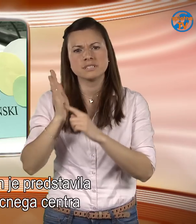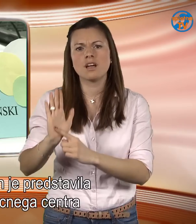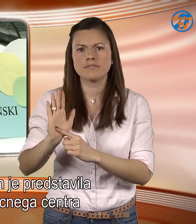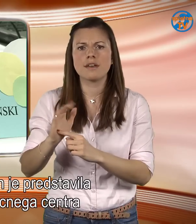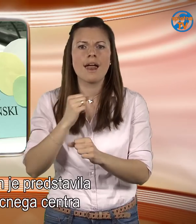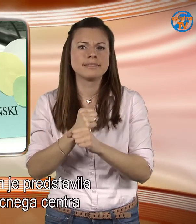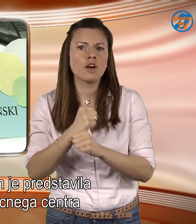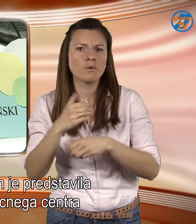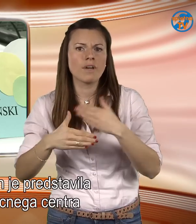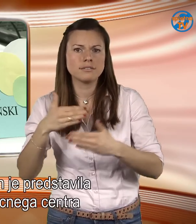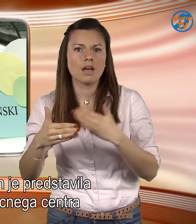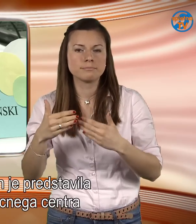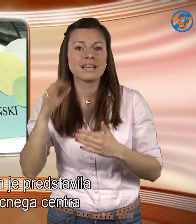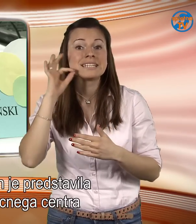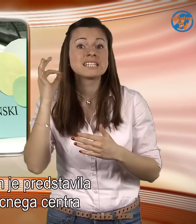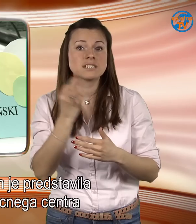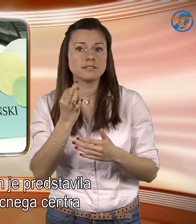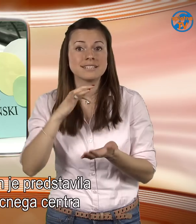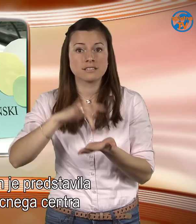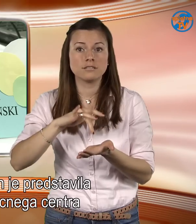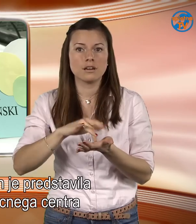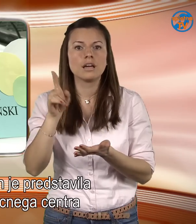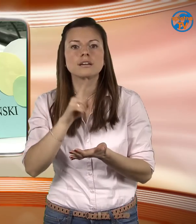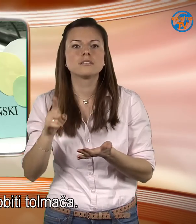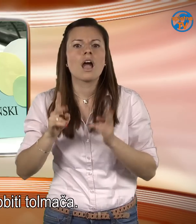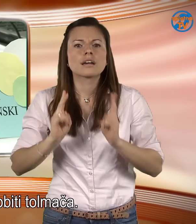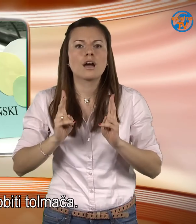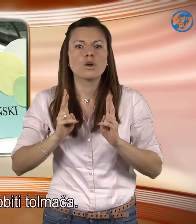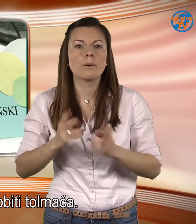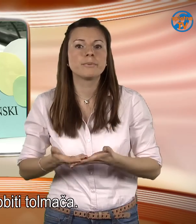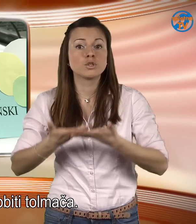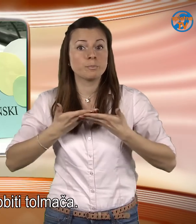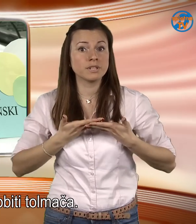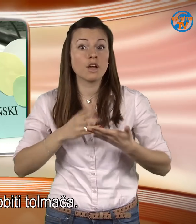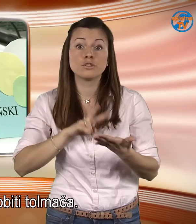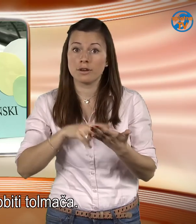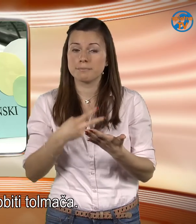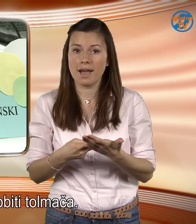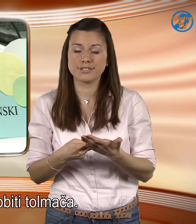delovanje klicnega centra in kako pridobiti tolmača.